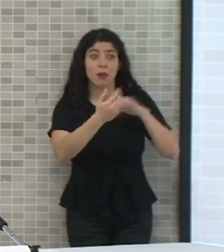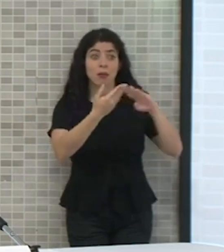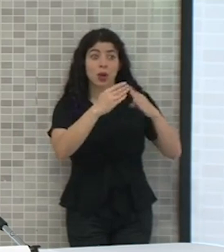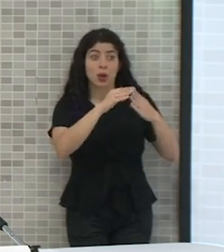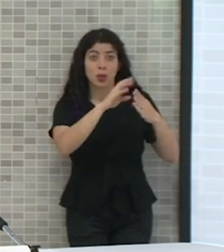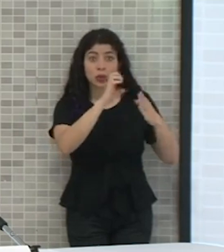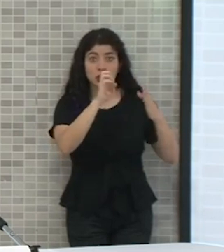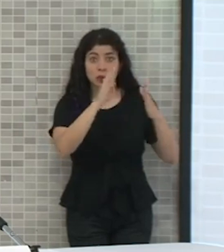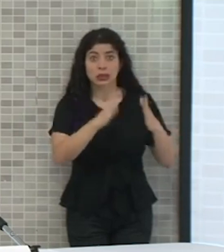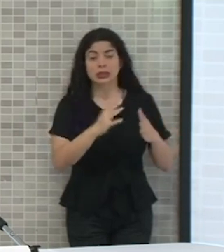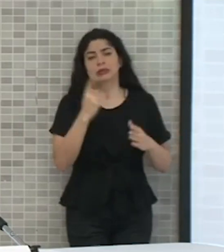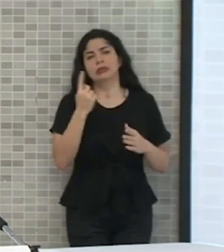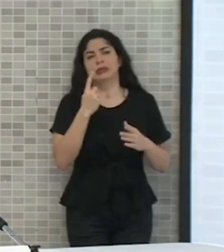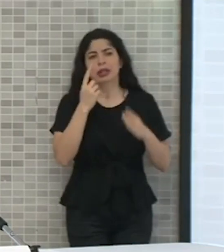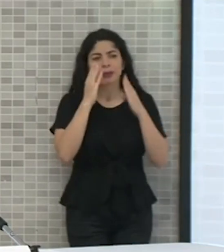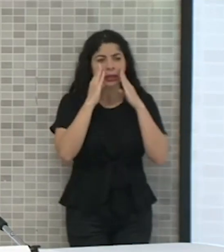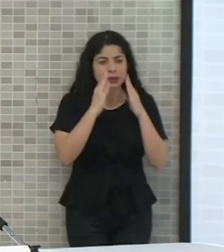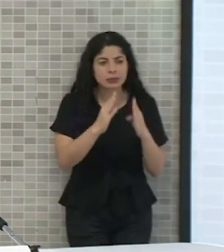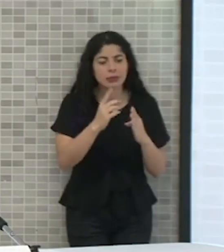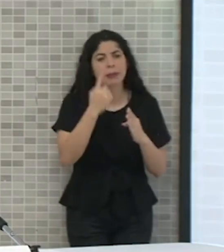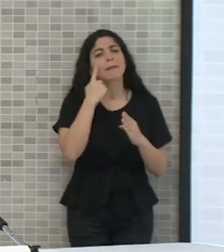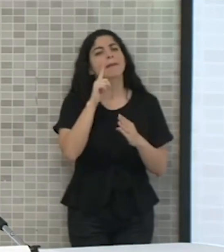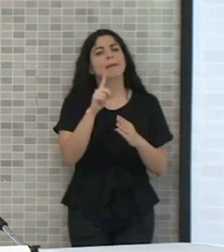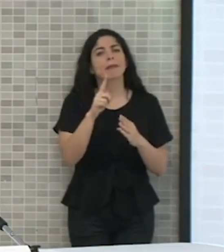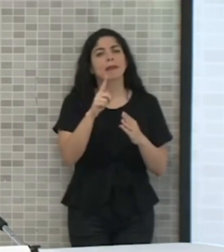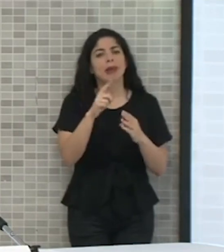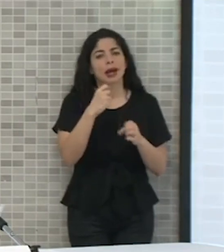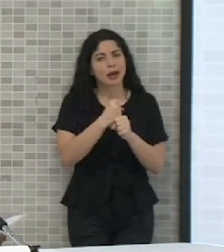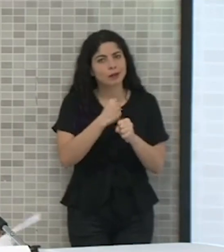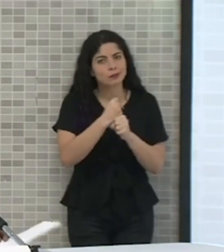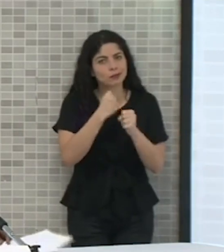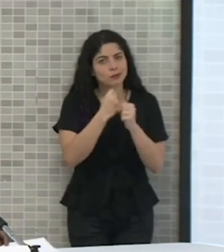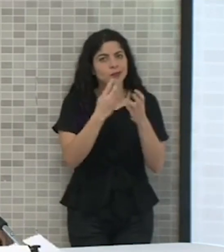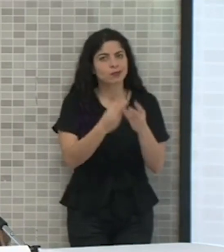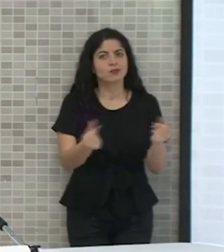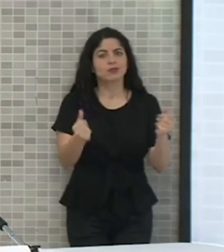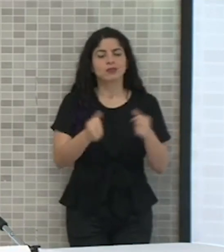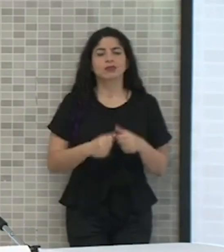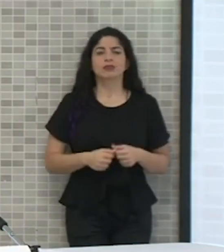pueblo costarricense para sacar la tarea.